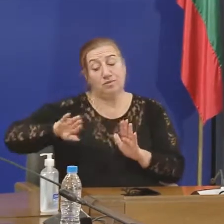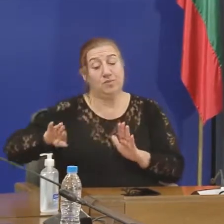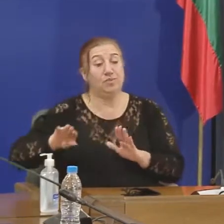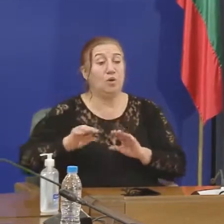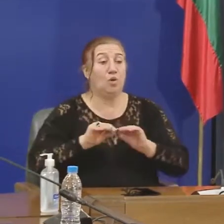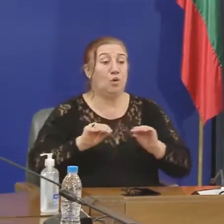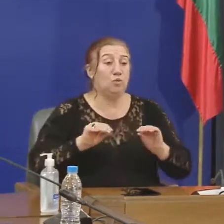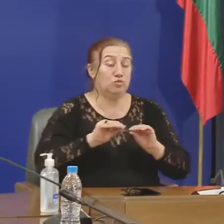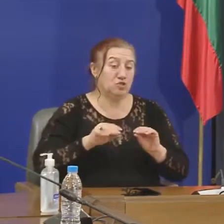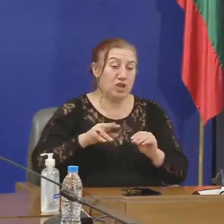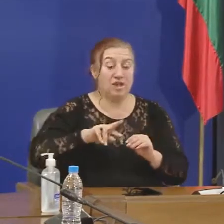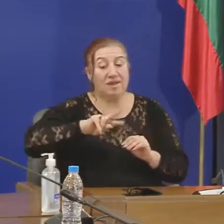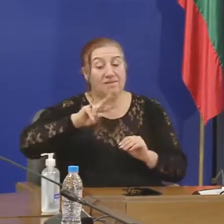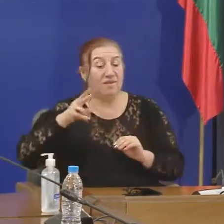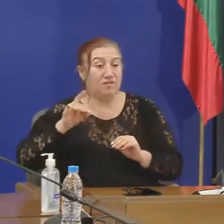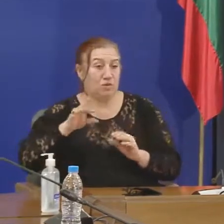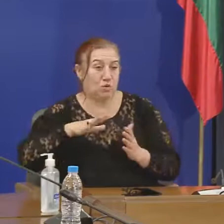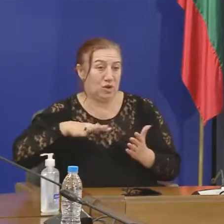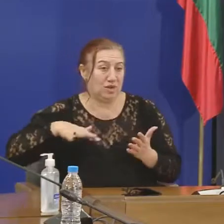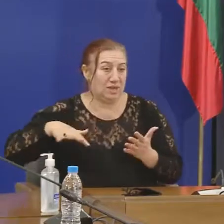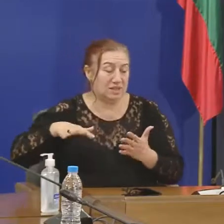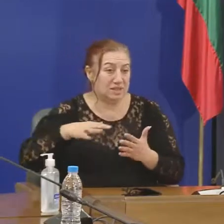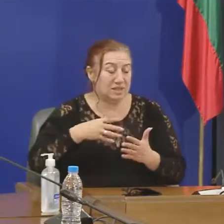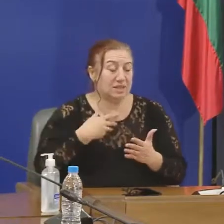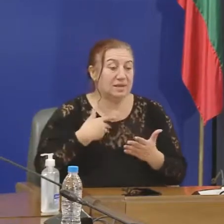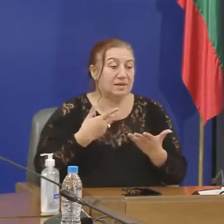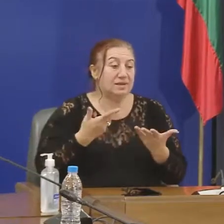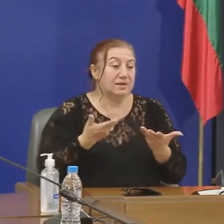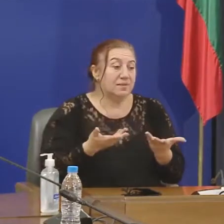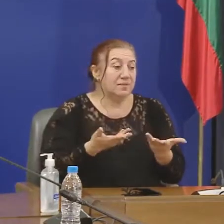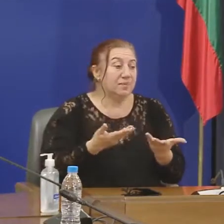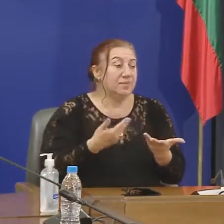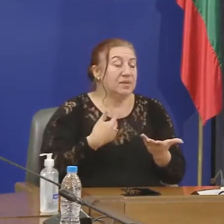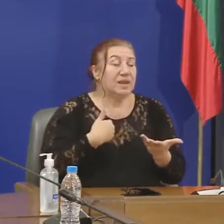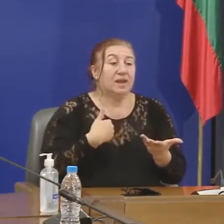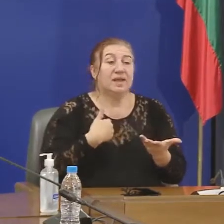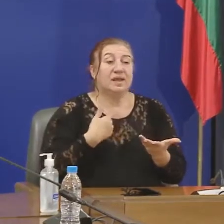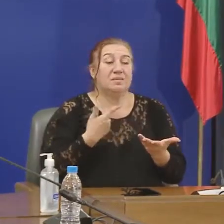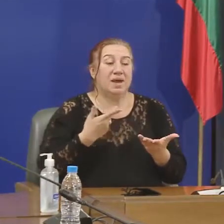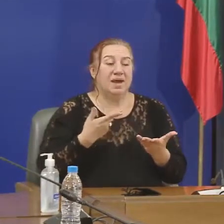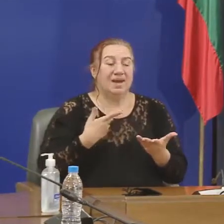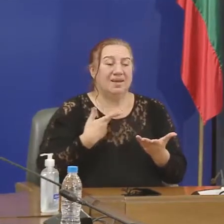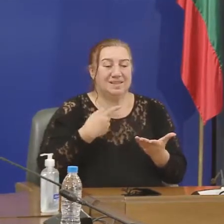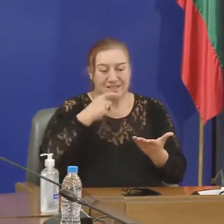среда, тъй като при него има дефицити. Има дефицити с социализацията,